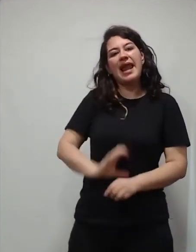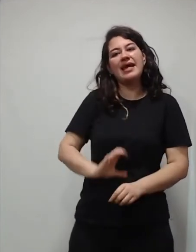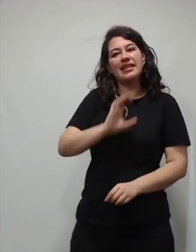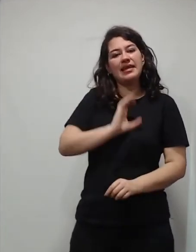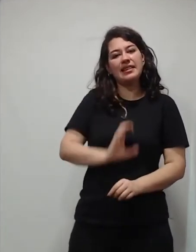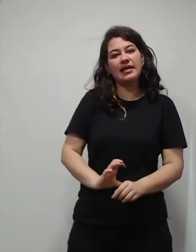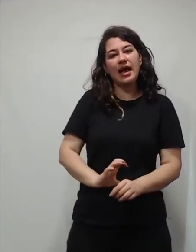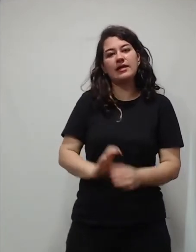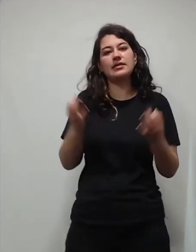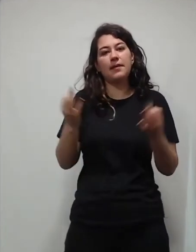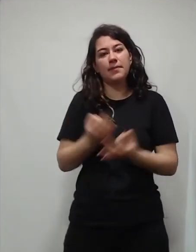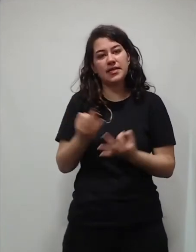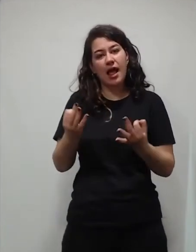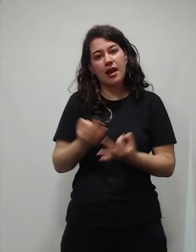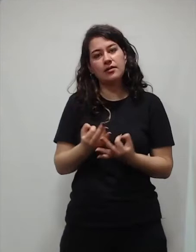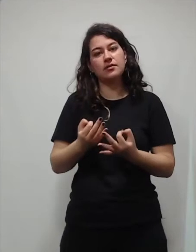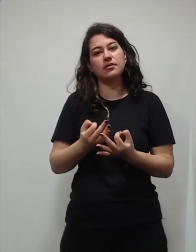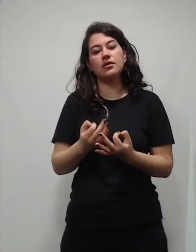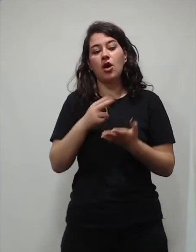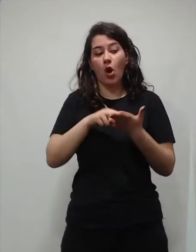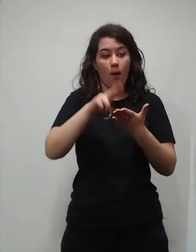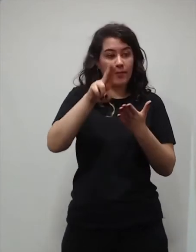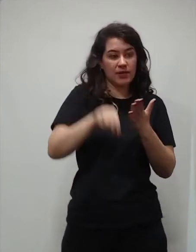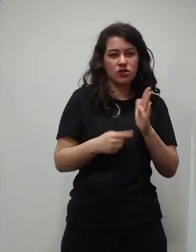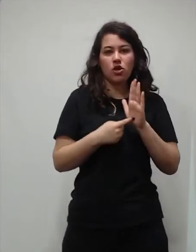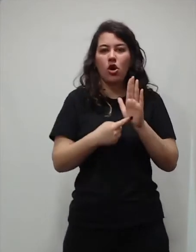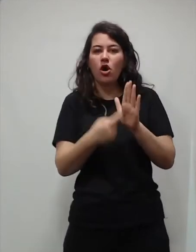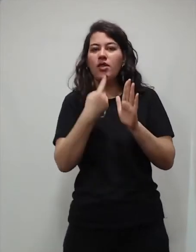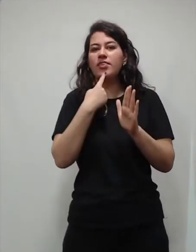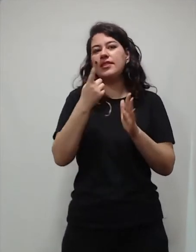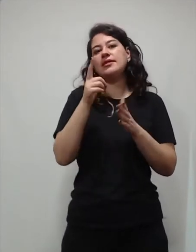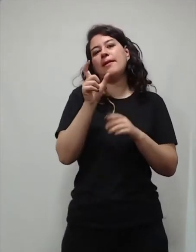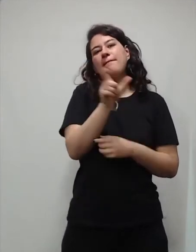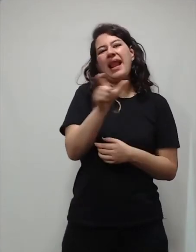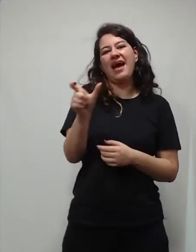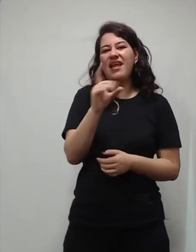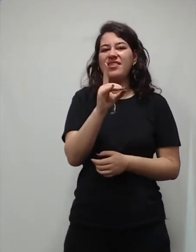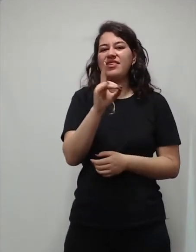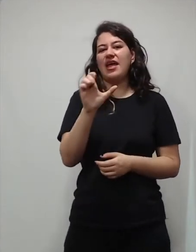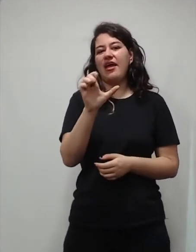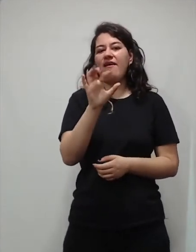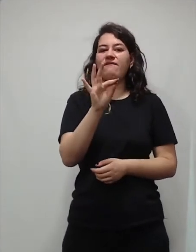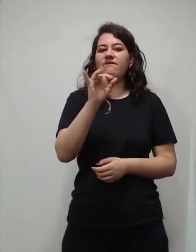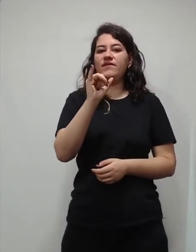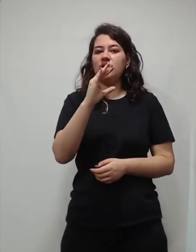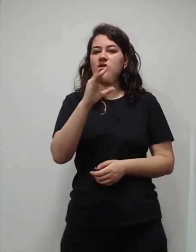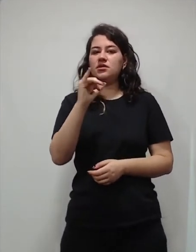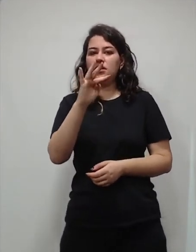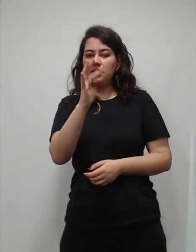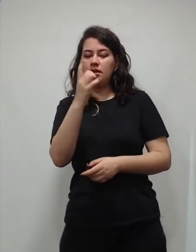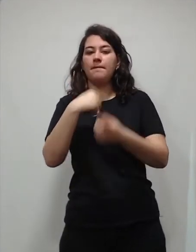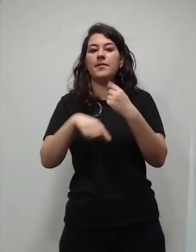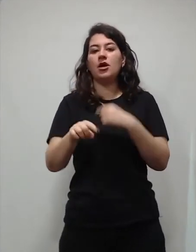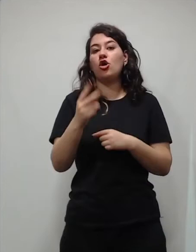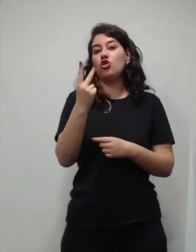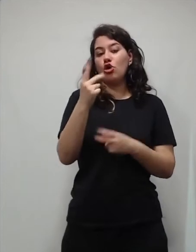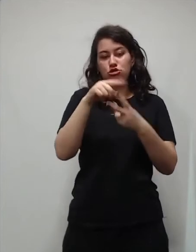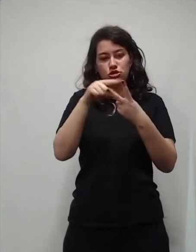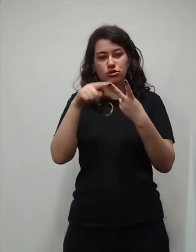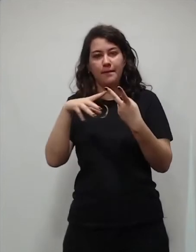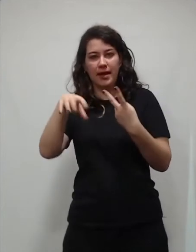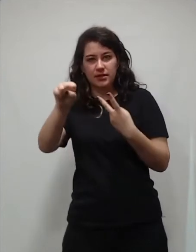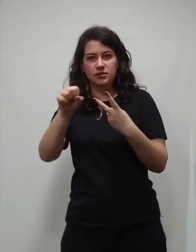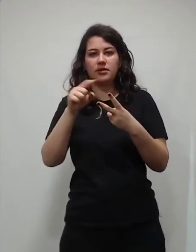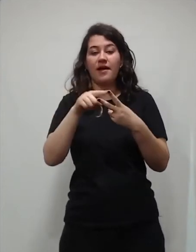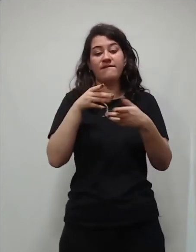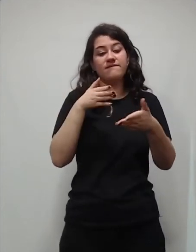características particulares. La Convención habla de déficit, pero además de dos componentes